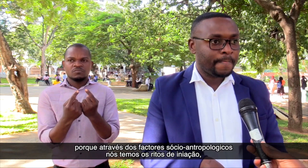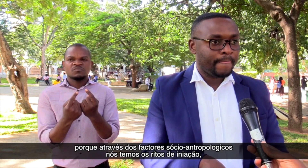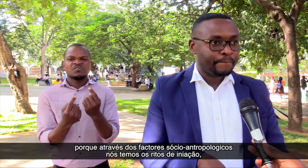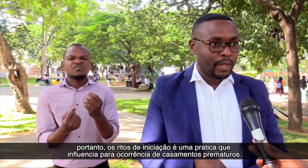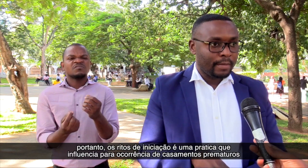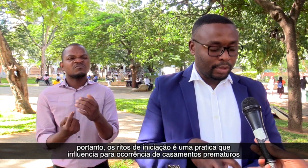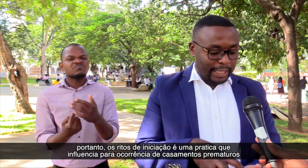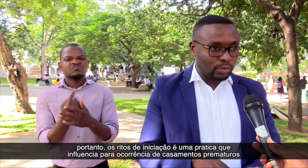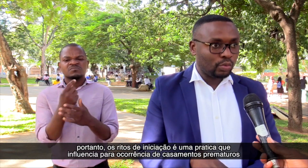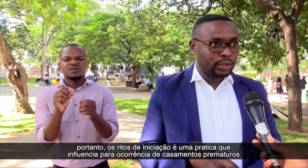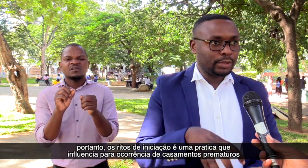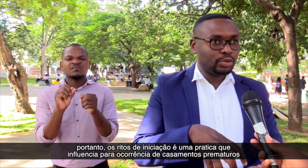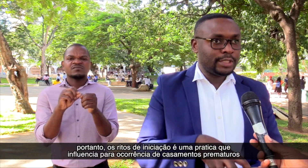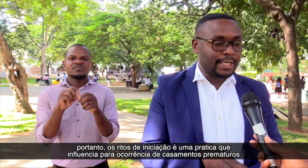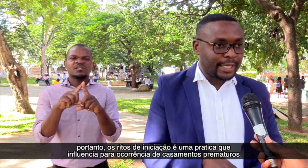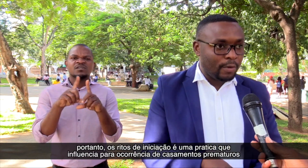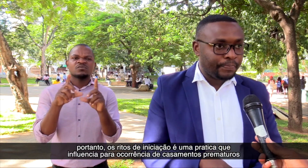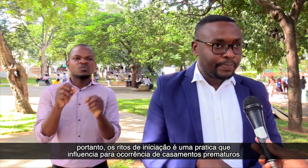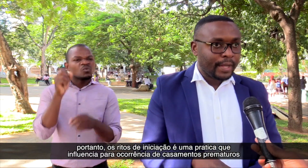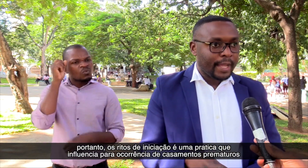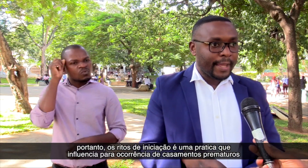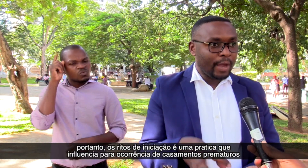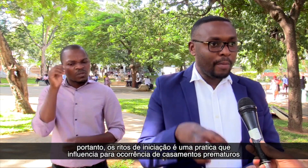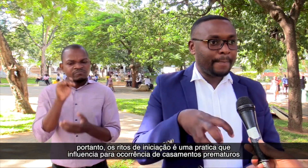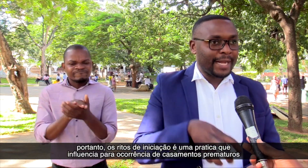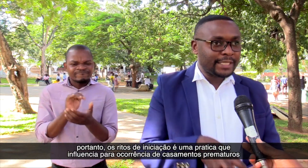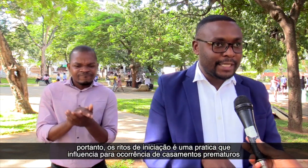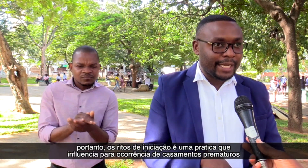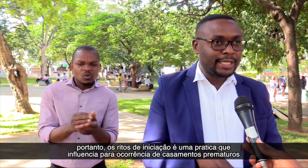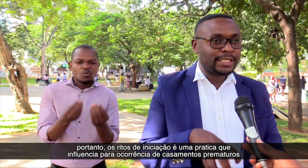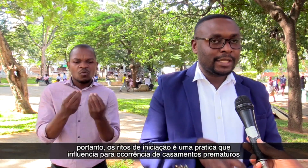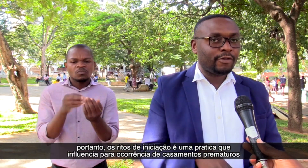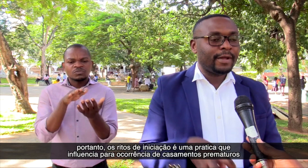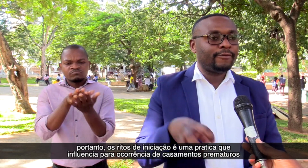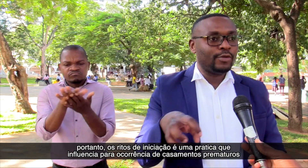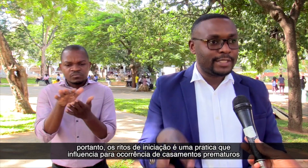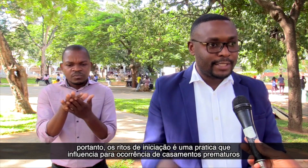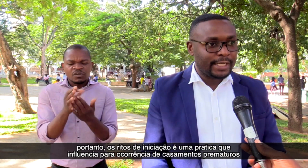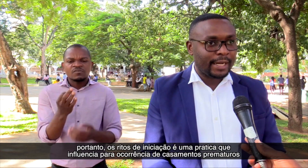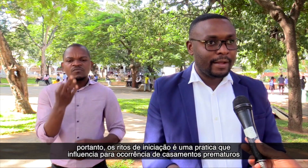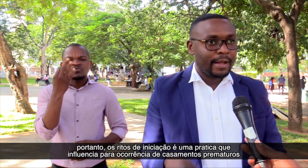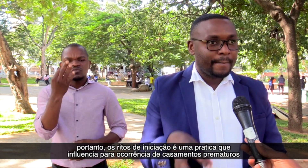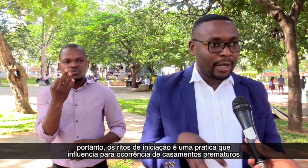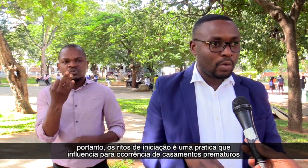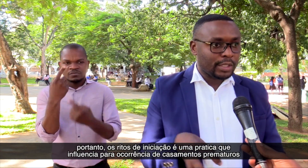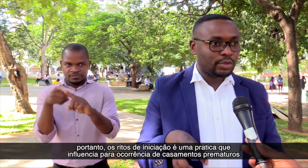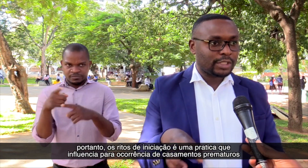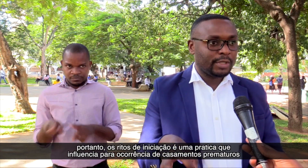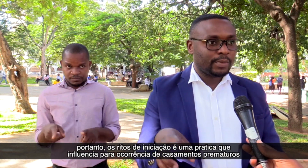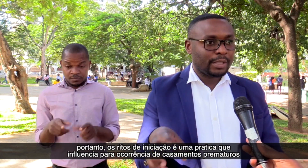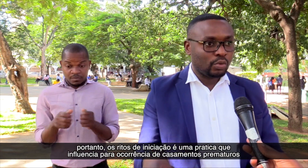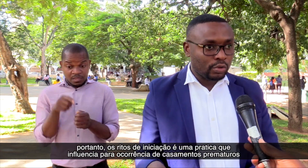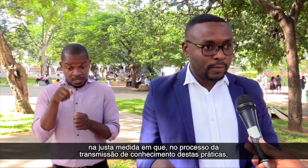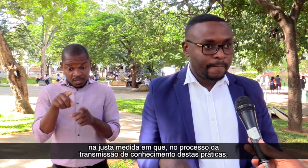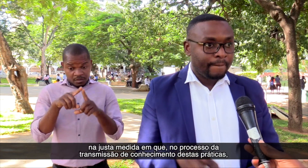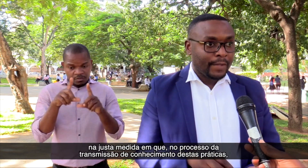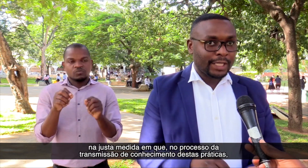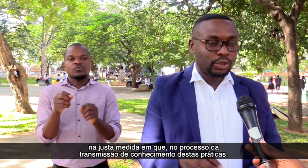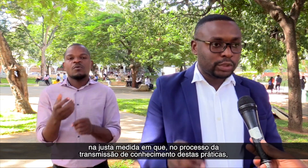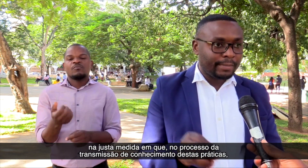iniciação. Portanto, os ritos de iniciação é uma prática que de certa forma influencia para a ocorrência dos casamentos